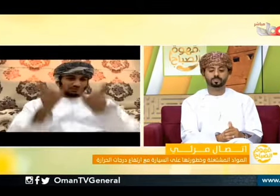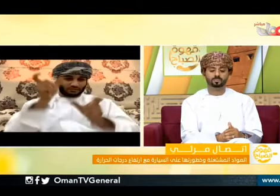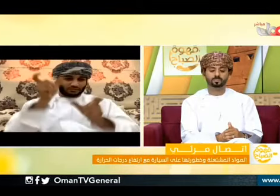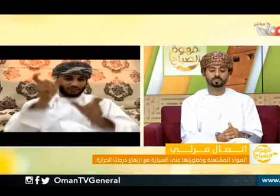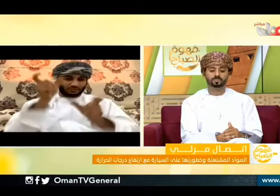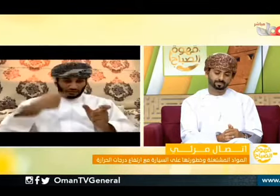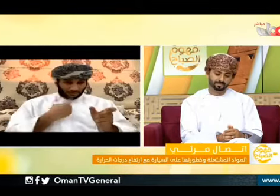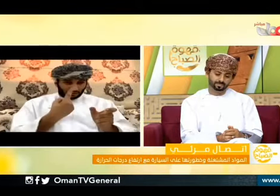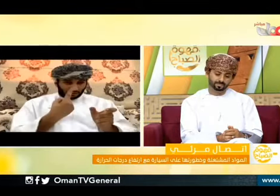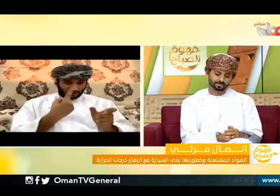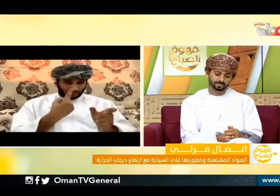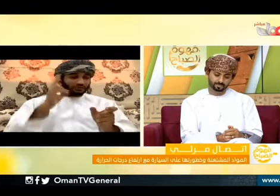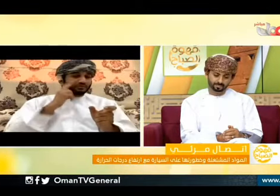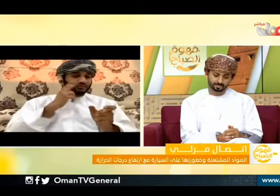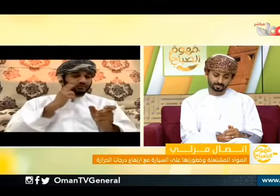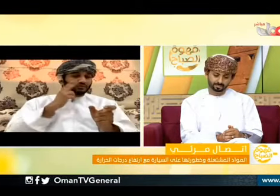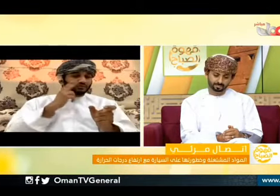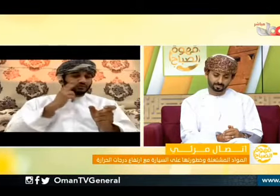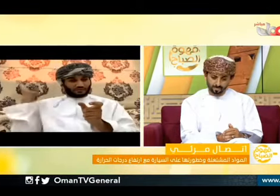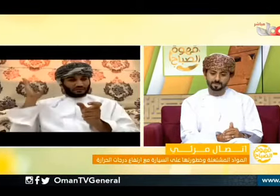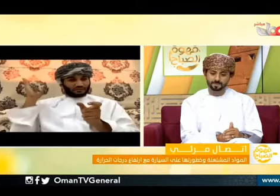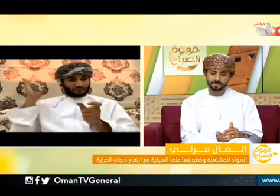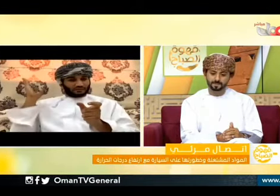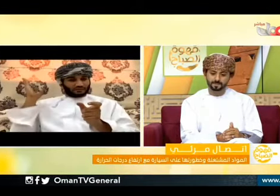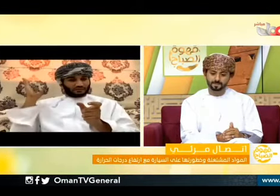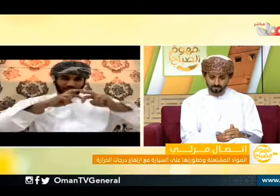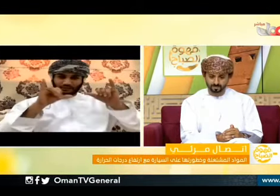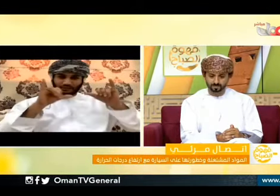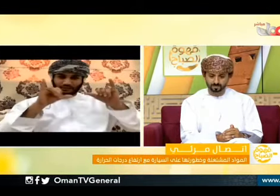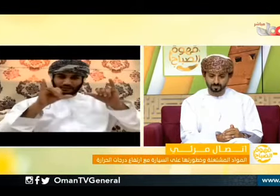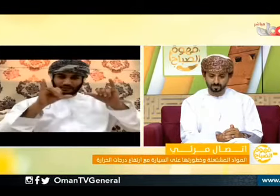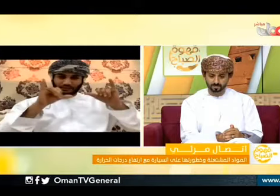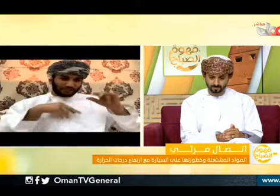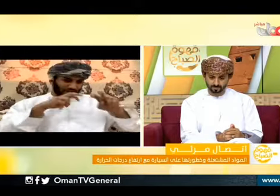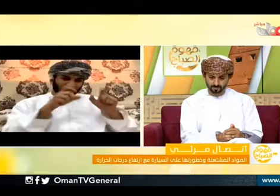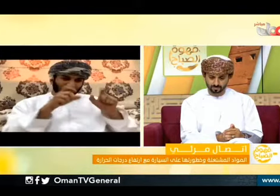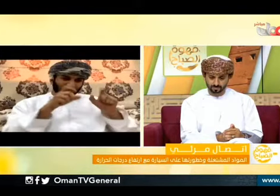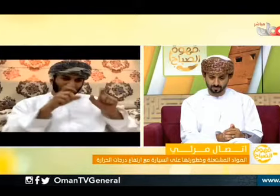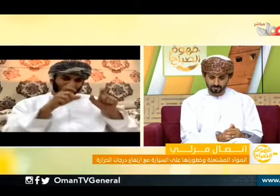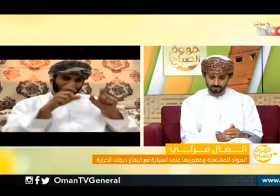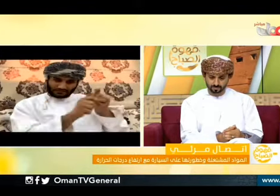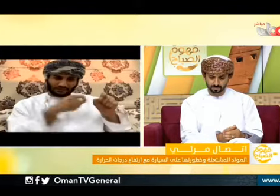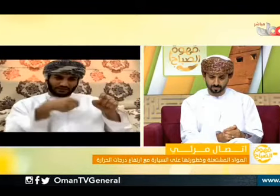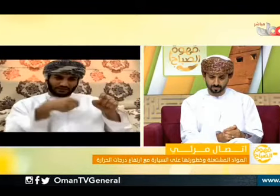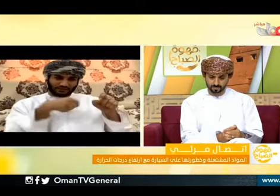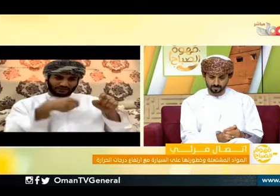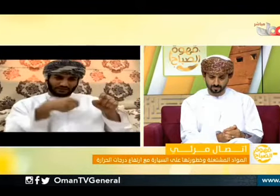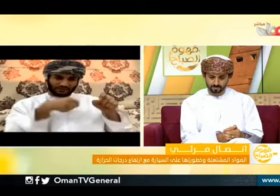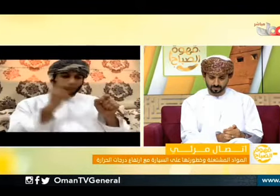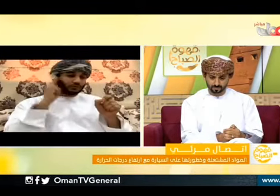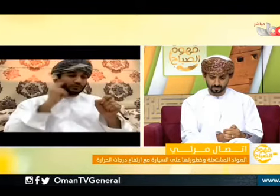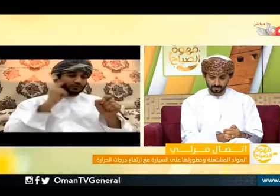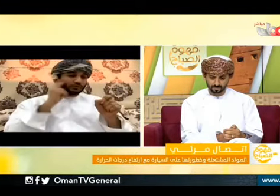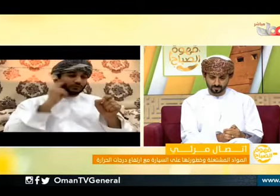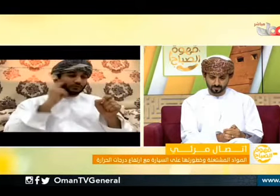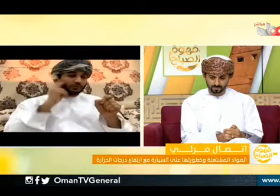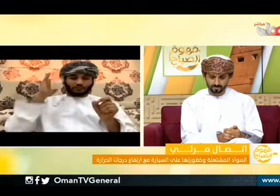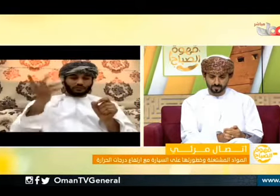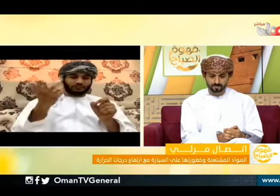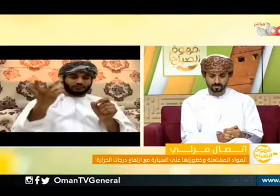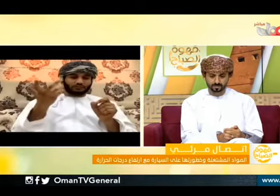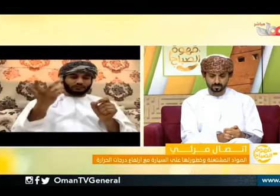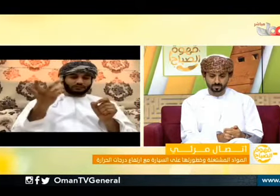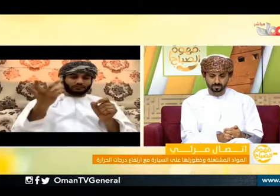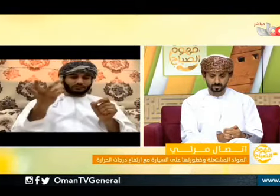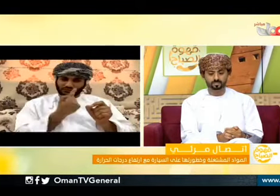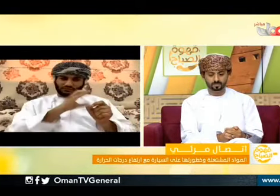العدد كبير هنا متواجد في السلطنة، أنا وحدي لا، أيضا زملائي من الأشخاص الصم بعضهم توصل لهم المعلومة، بعضهم لم